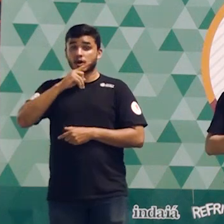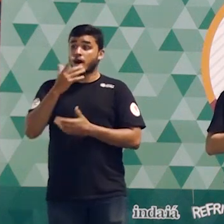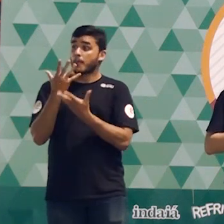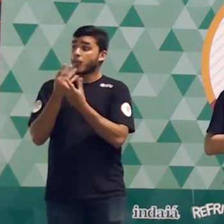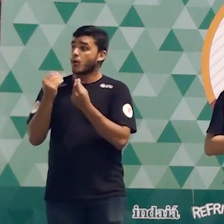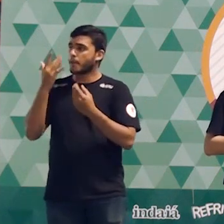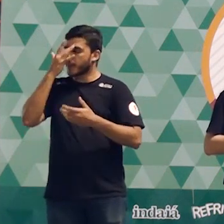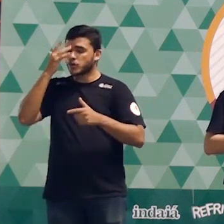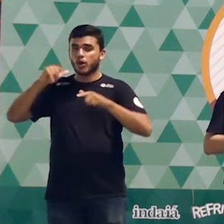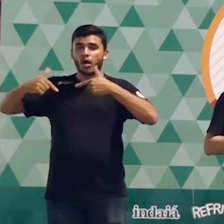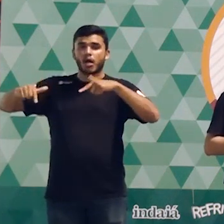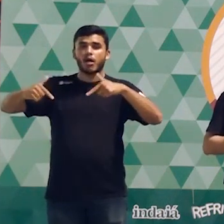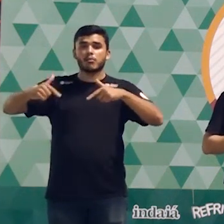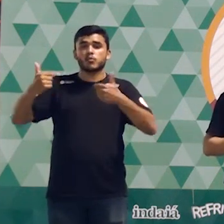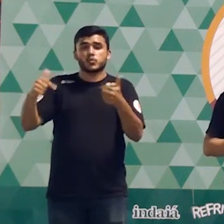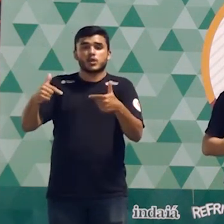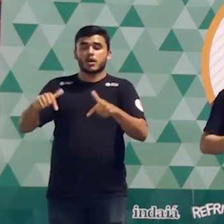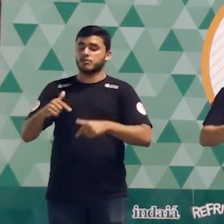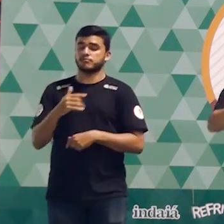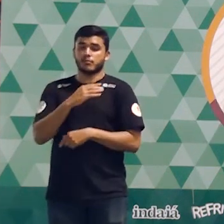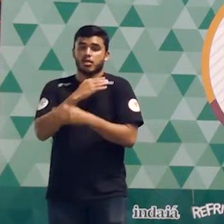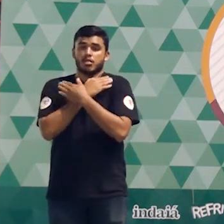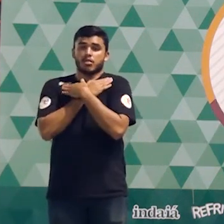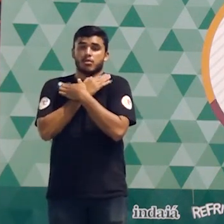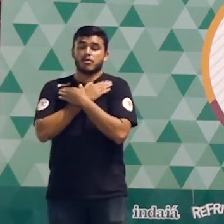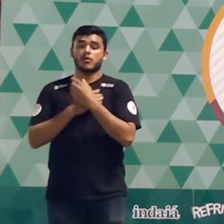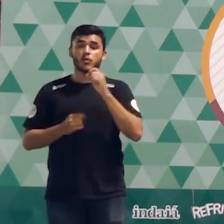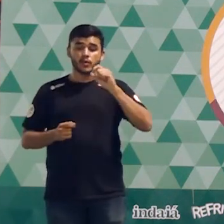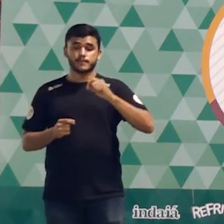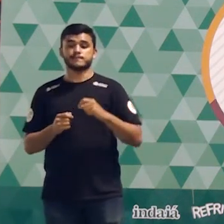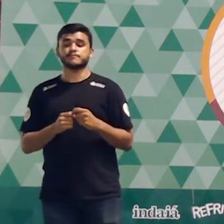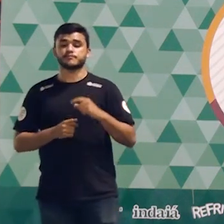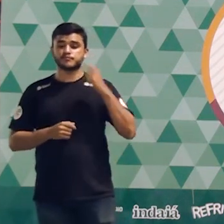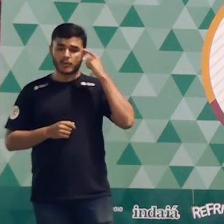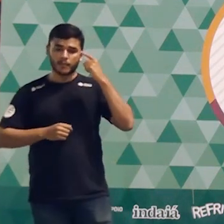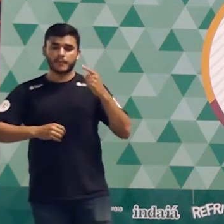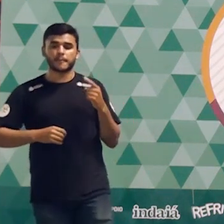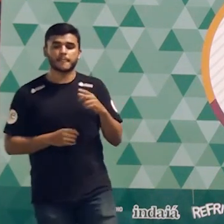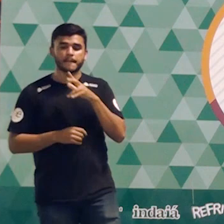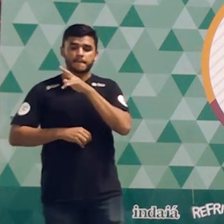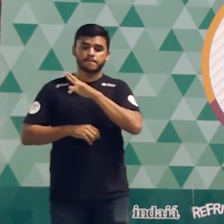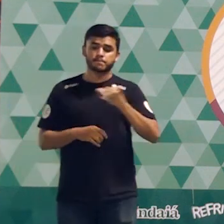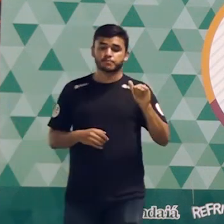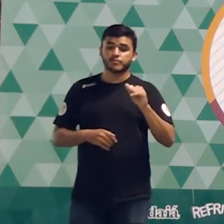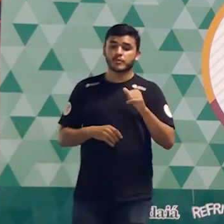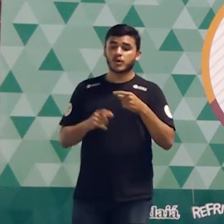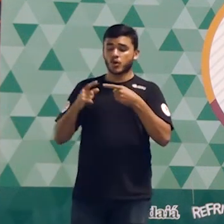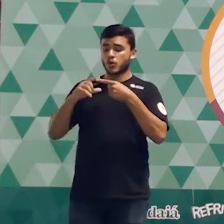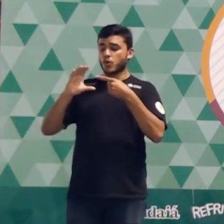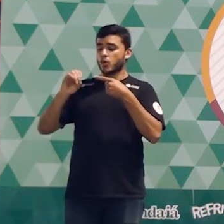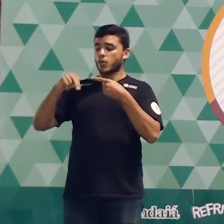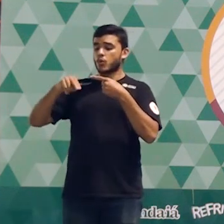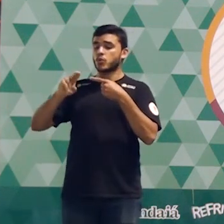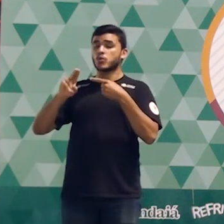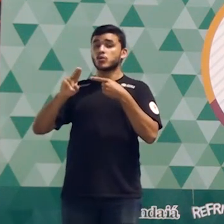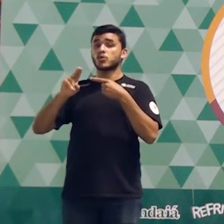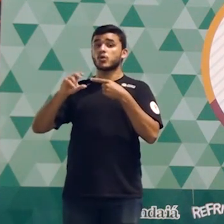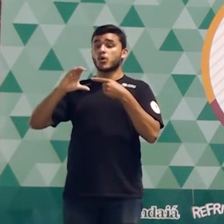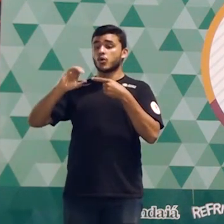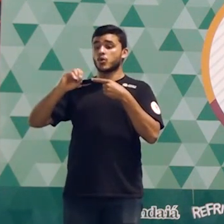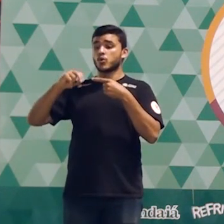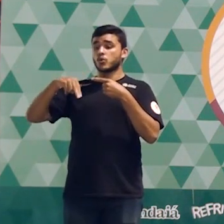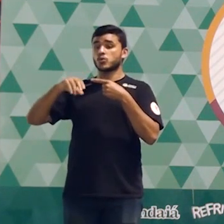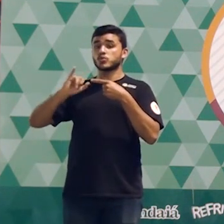isso. Então, o desemprego de hoje é um desemprego conjuntural. É cíclico. Significa que ele